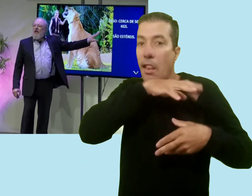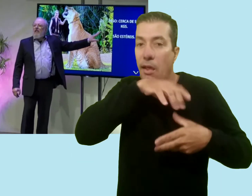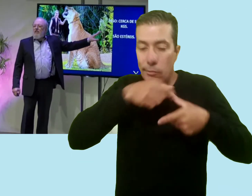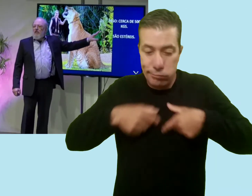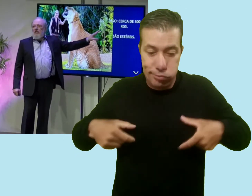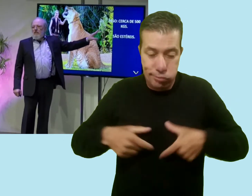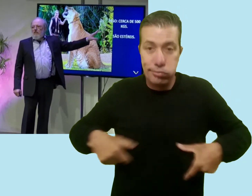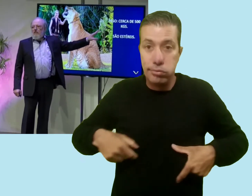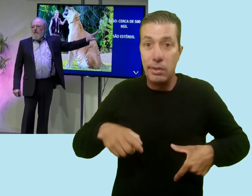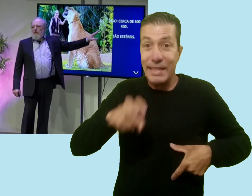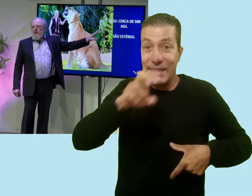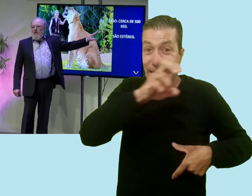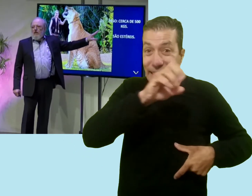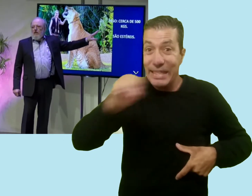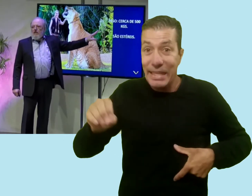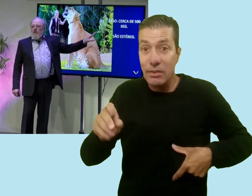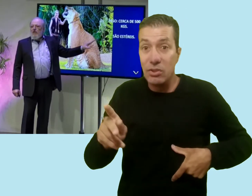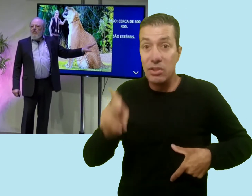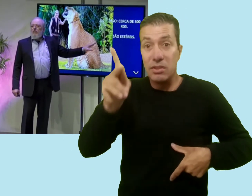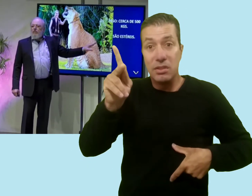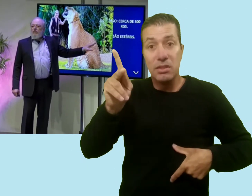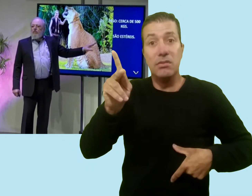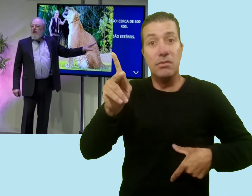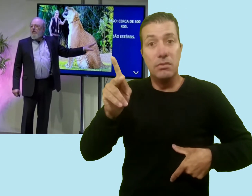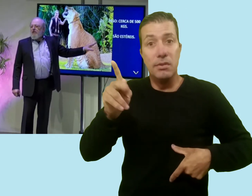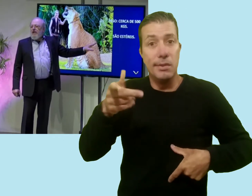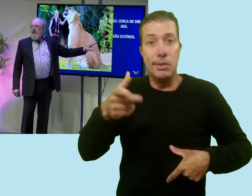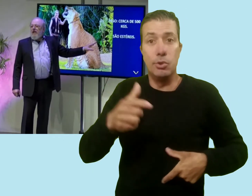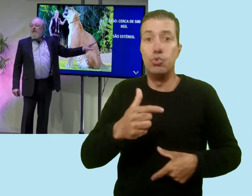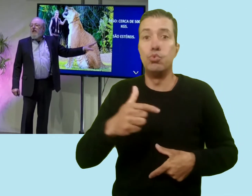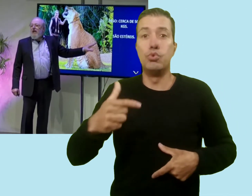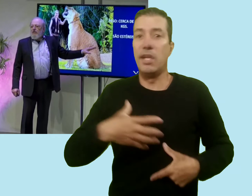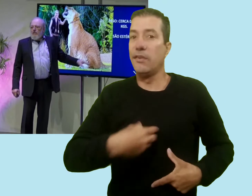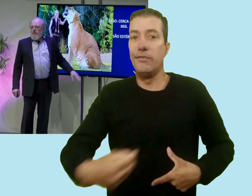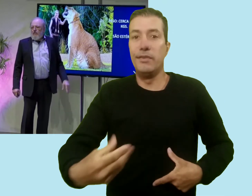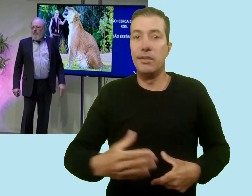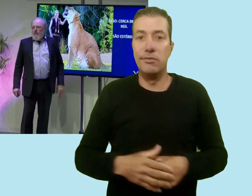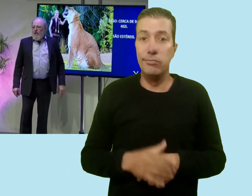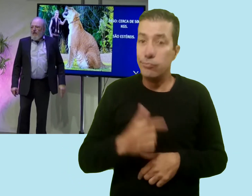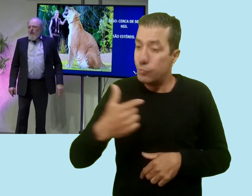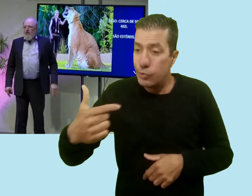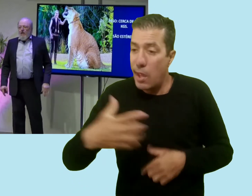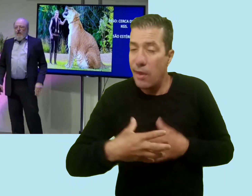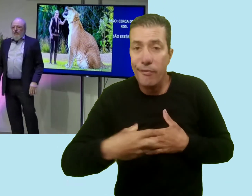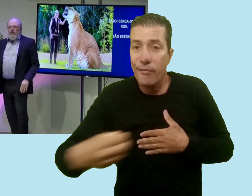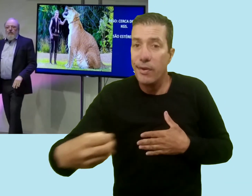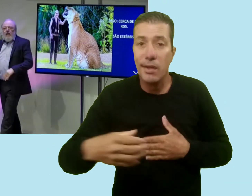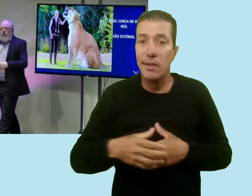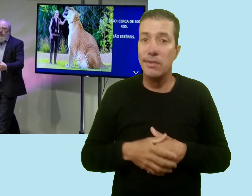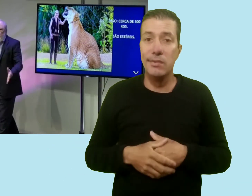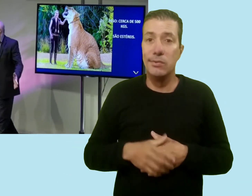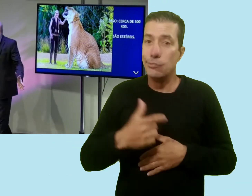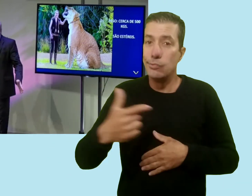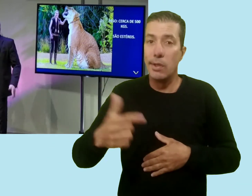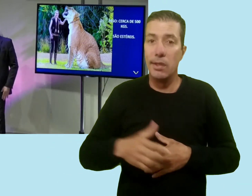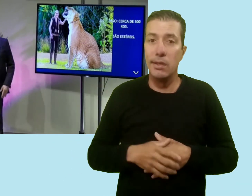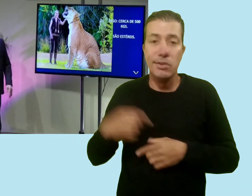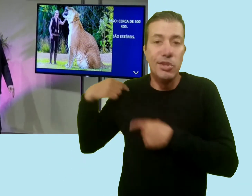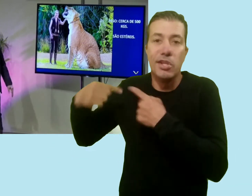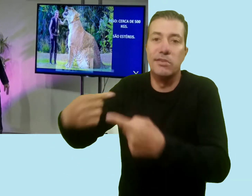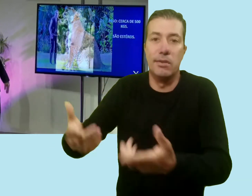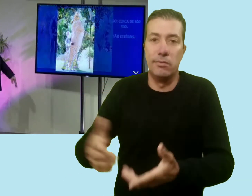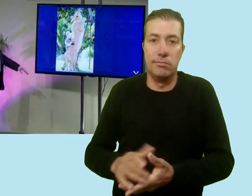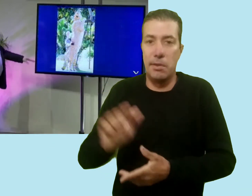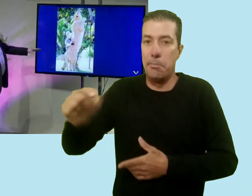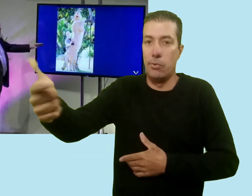meia tonelada, gente. Só que tem uma coisinha, ele é estéril. Não tem outra geração